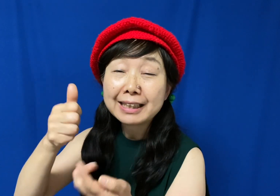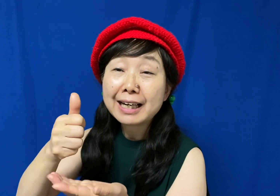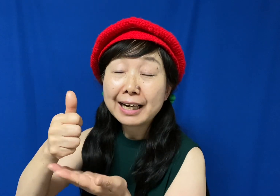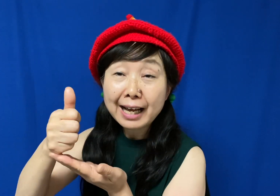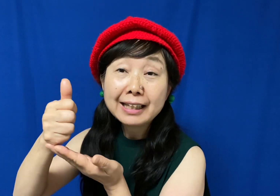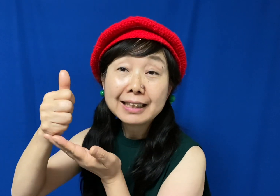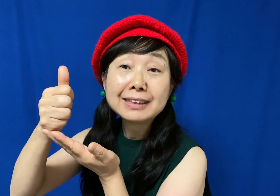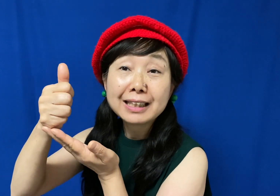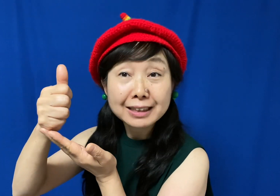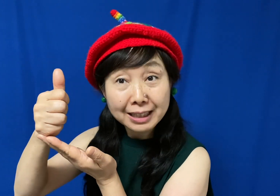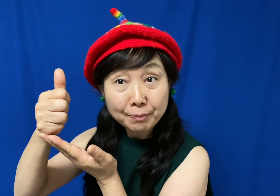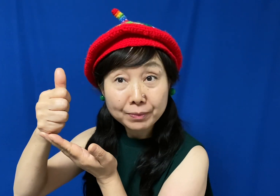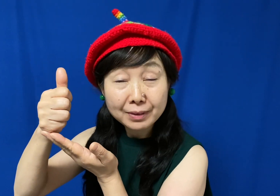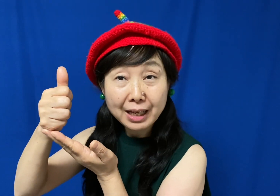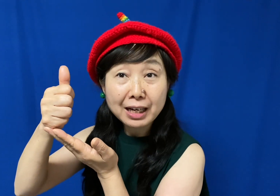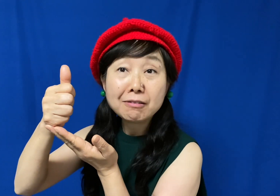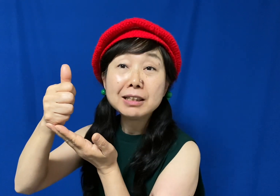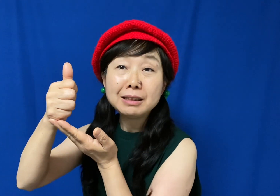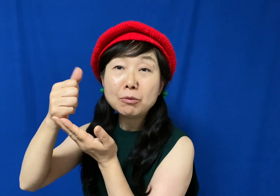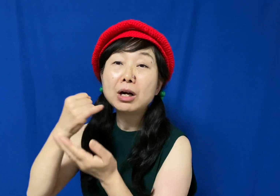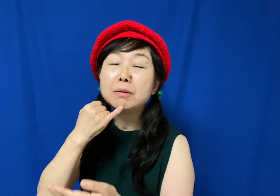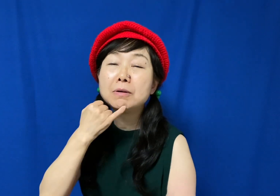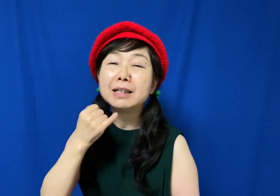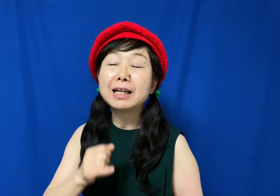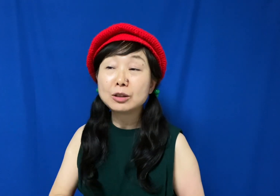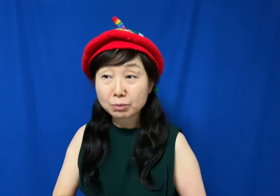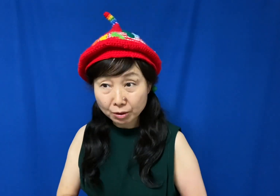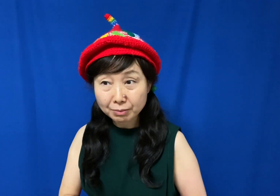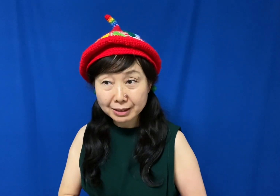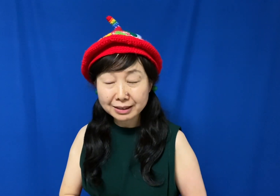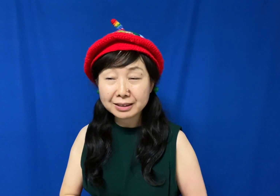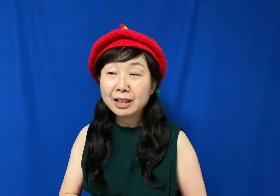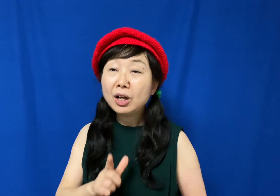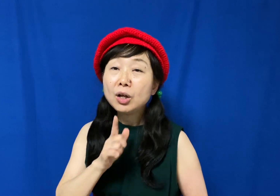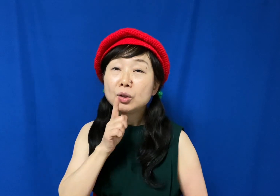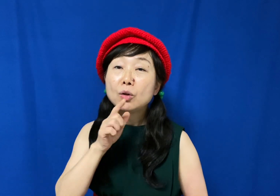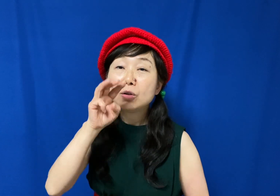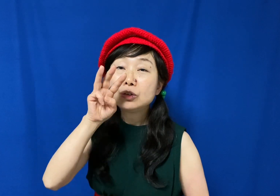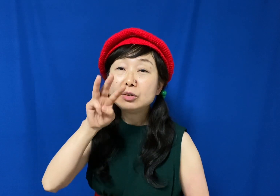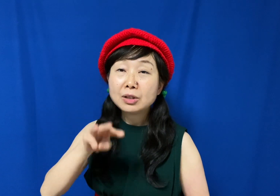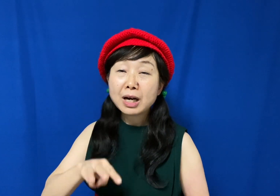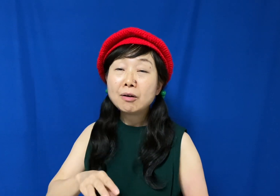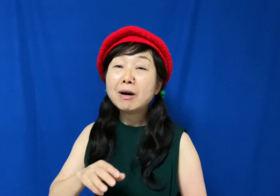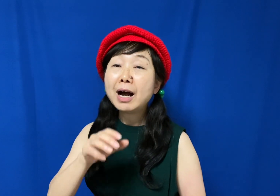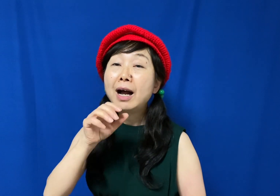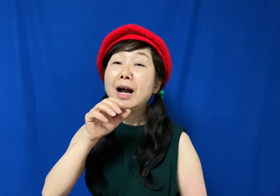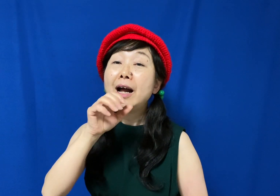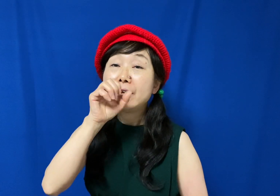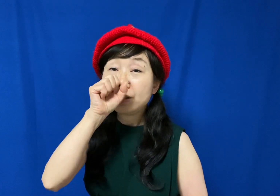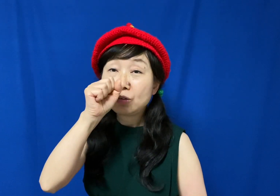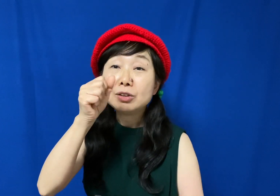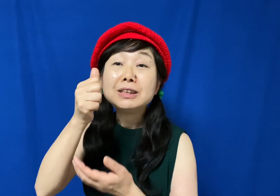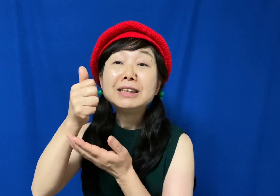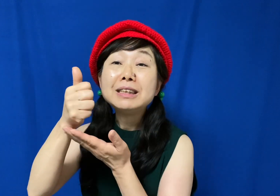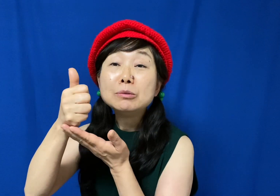ながら、何々さんって表しても構わないと思います。徳川吉